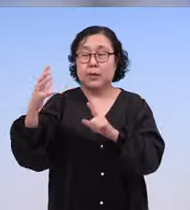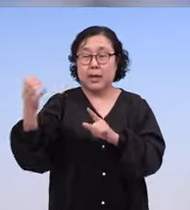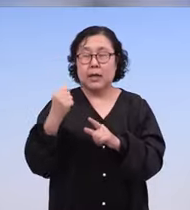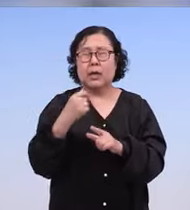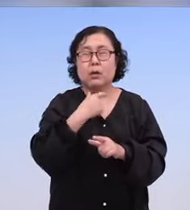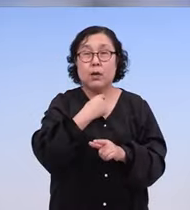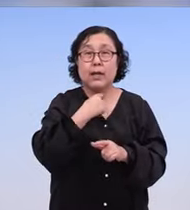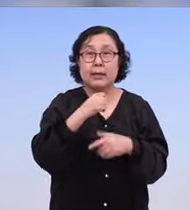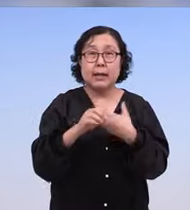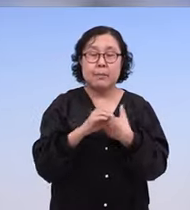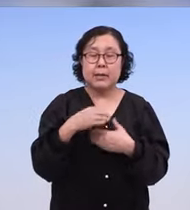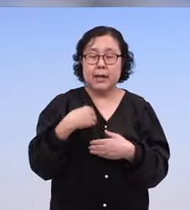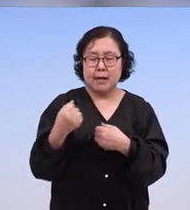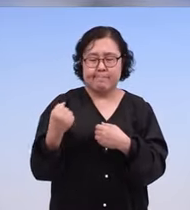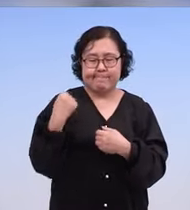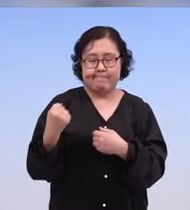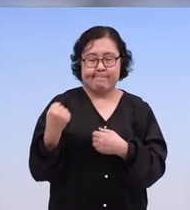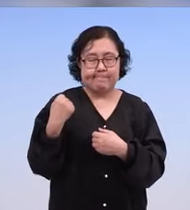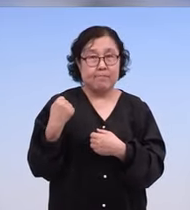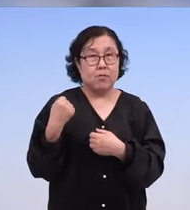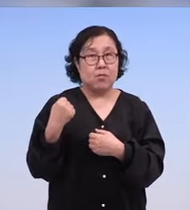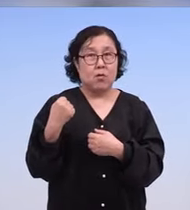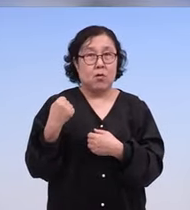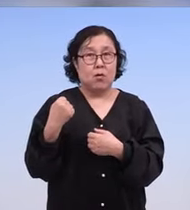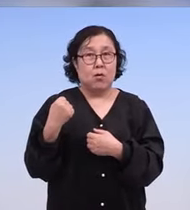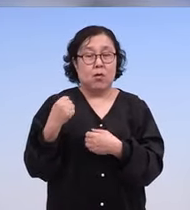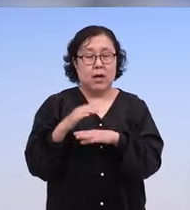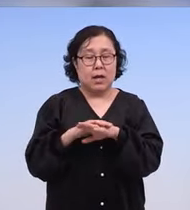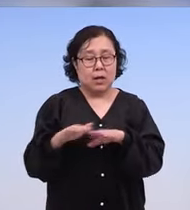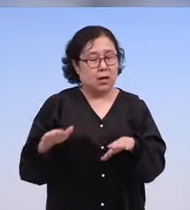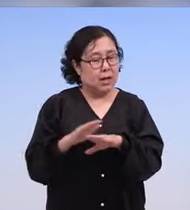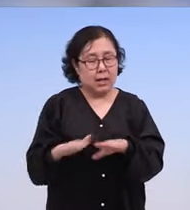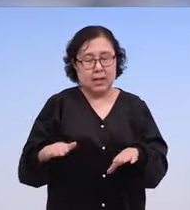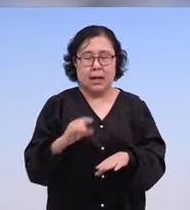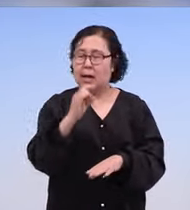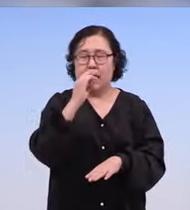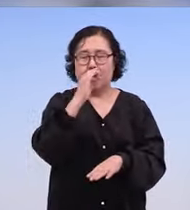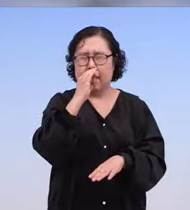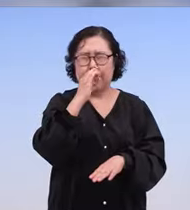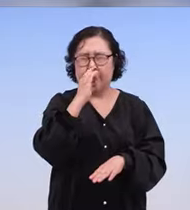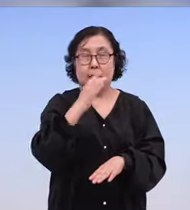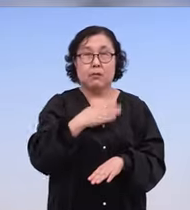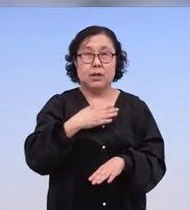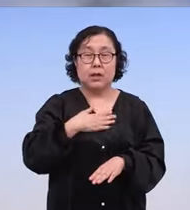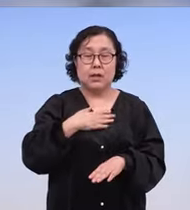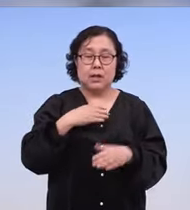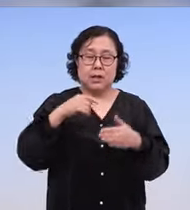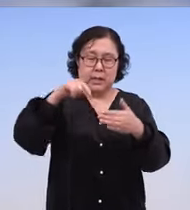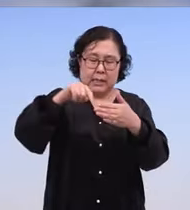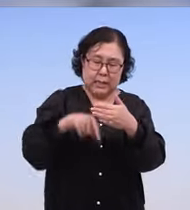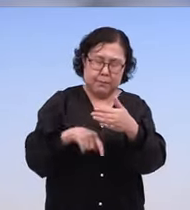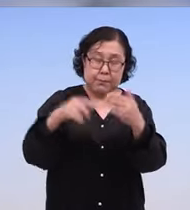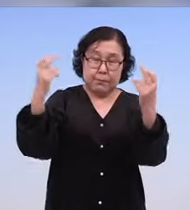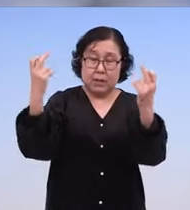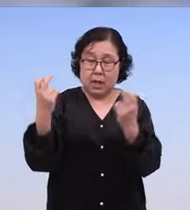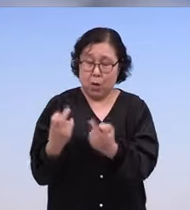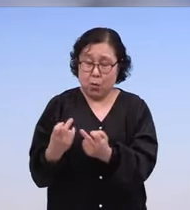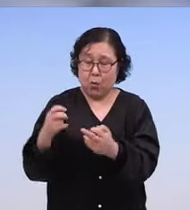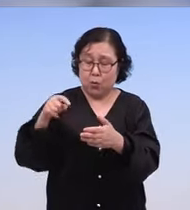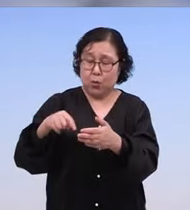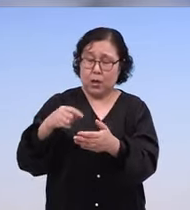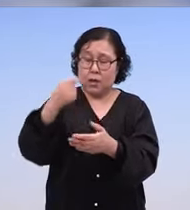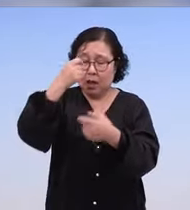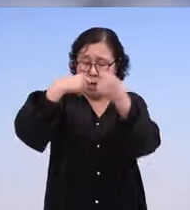취하기 원하신다면 내 힘으로 어떻게 해보겠다 그러면 우리 모두는 깊은 계곡에서 슬피 울 수밖에 없는